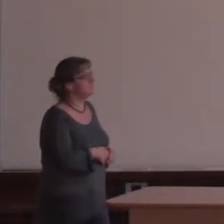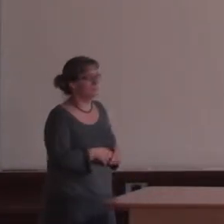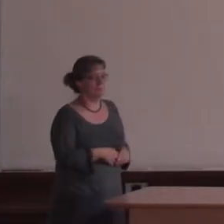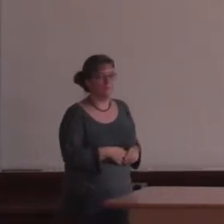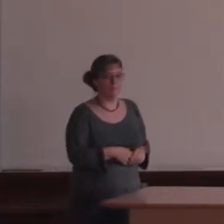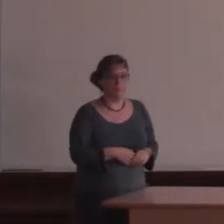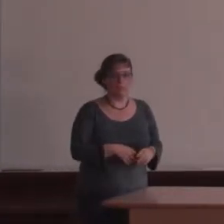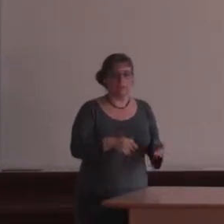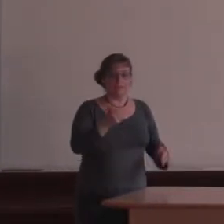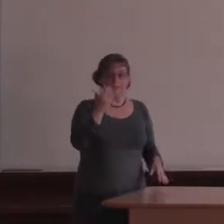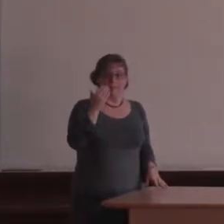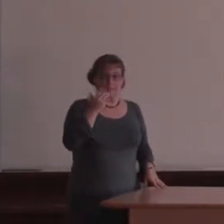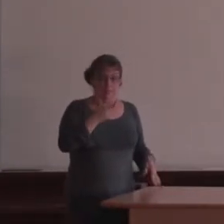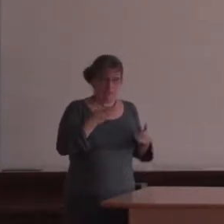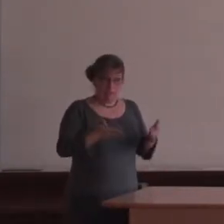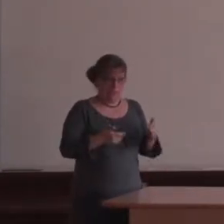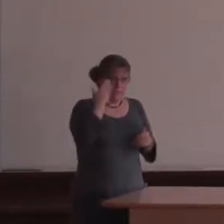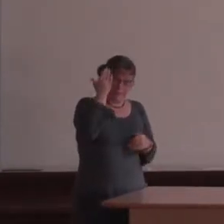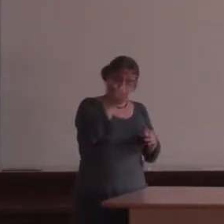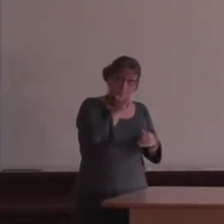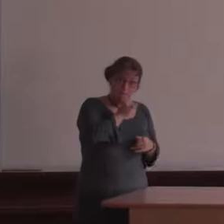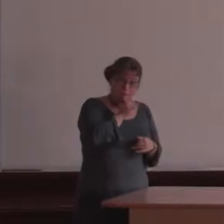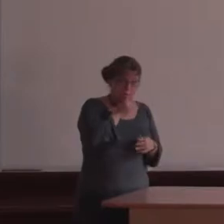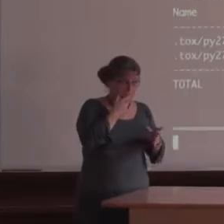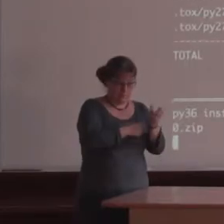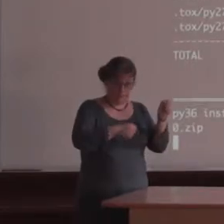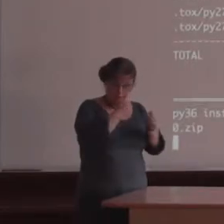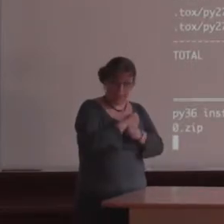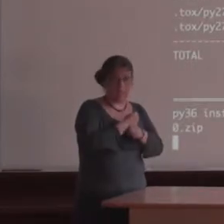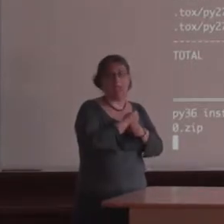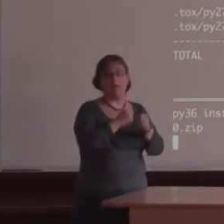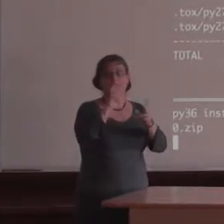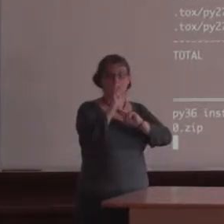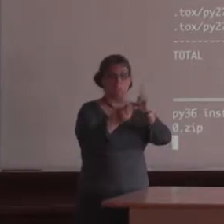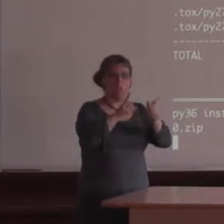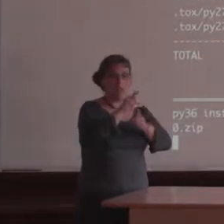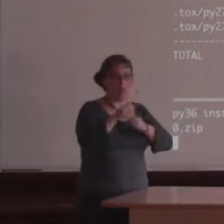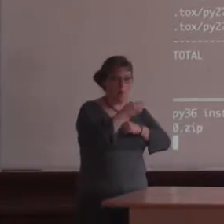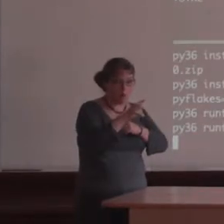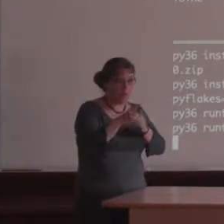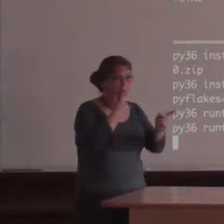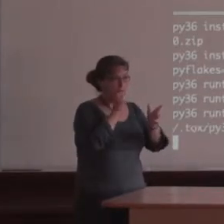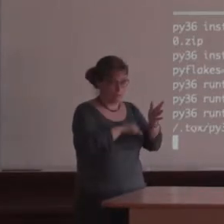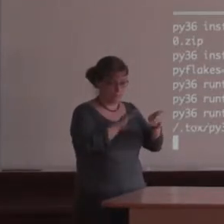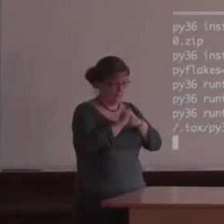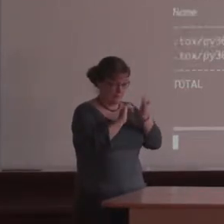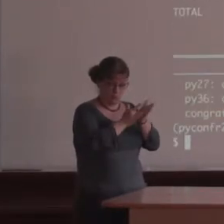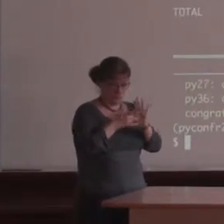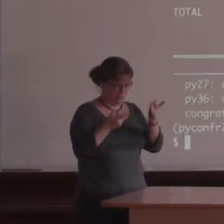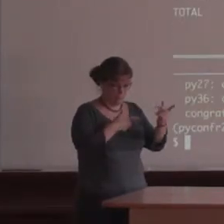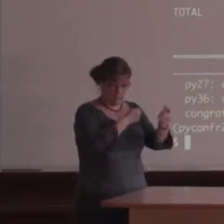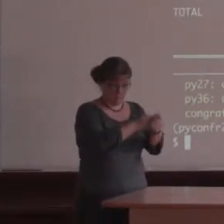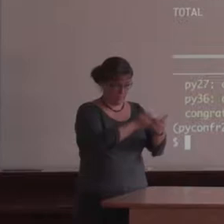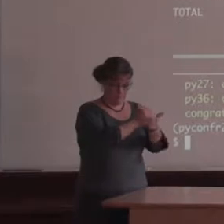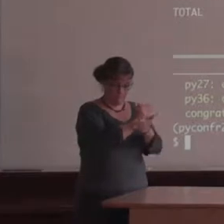les virtualenv, d'installer les dépendances, d'installer mon paquet dedans, puis d'exécuter les commandes de test que j'ai